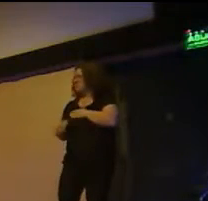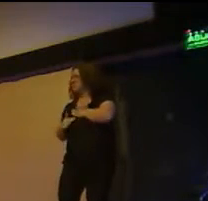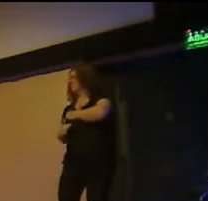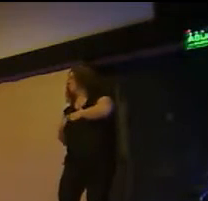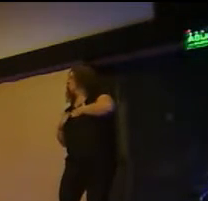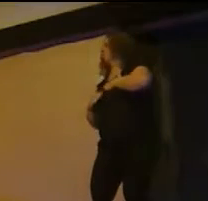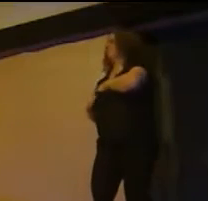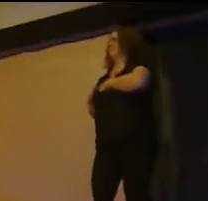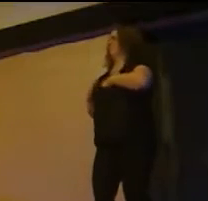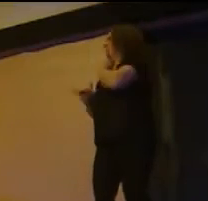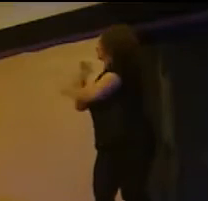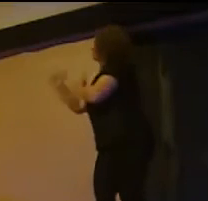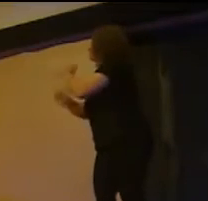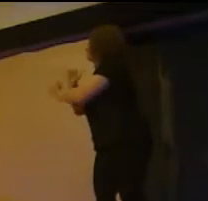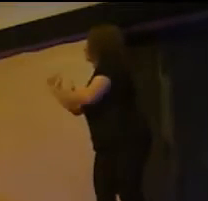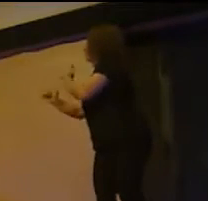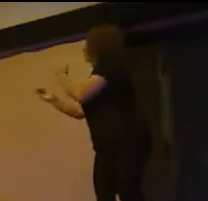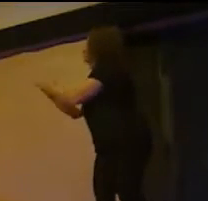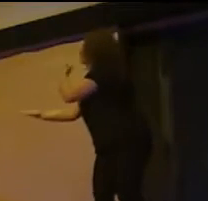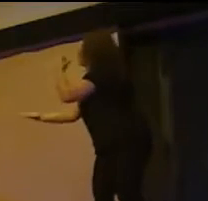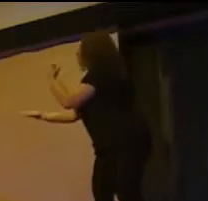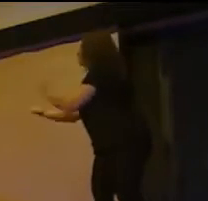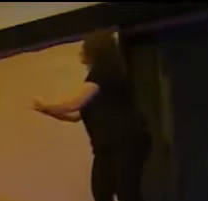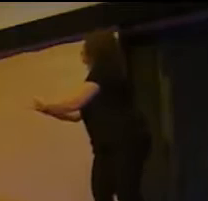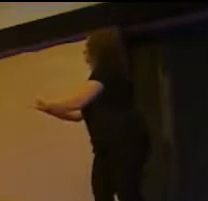tiempo, se va haciendo más pequeño.